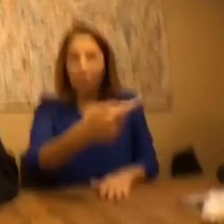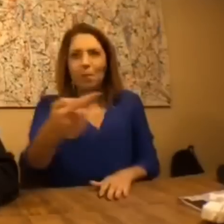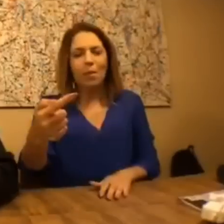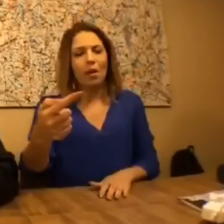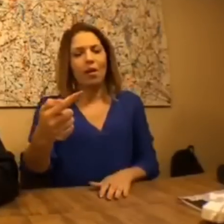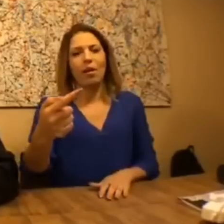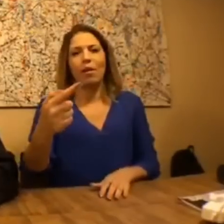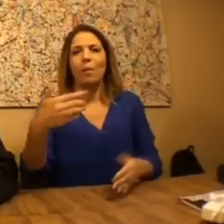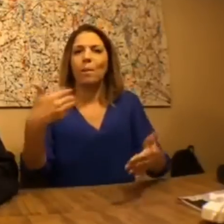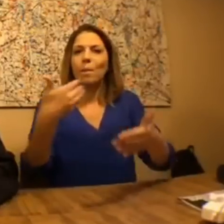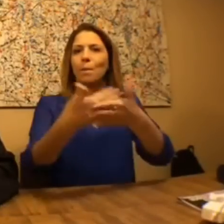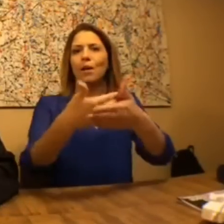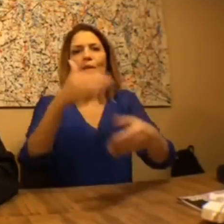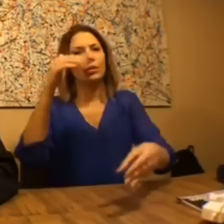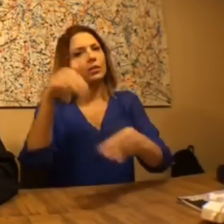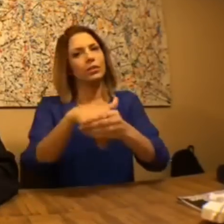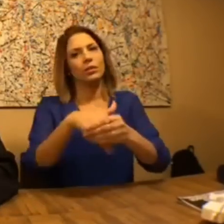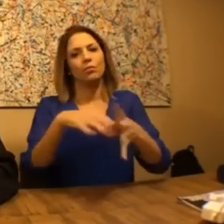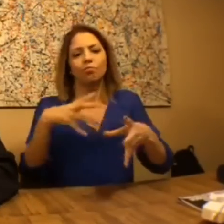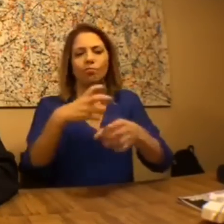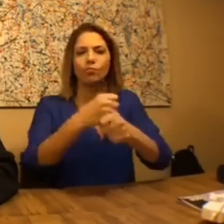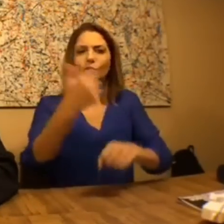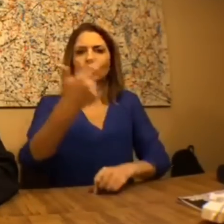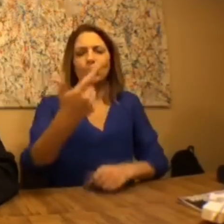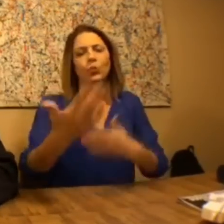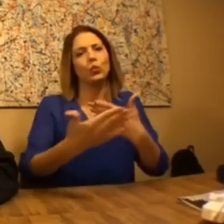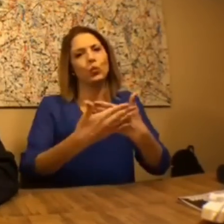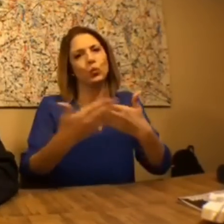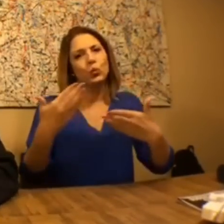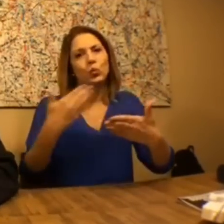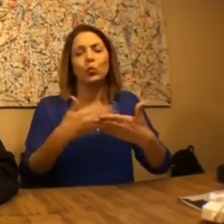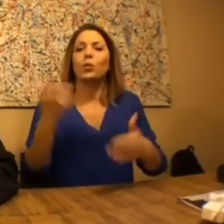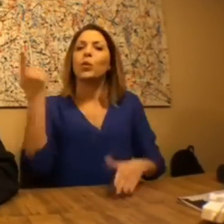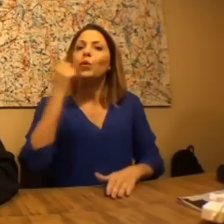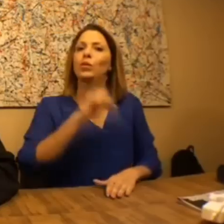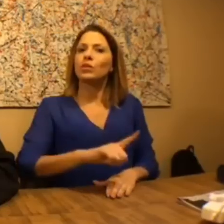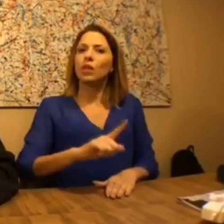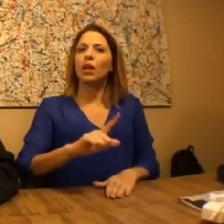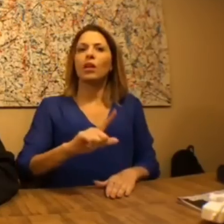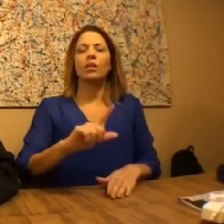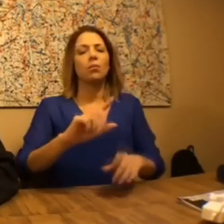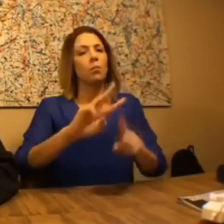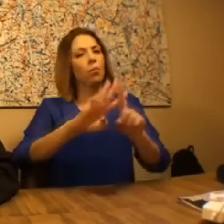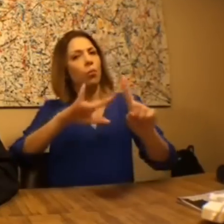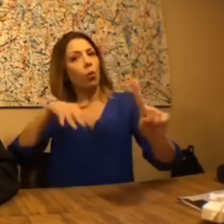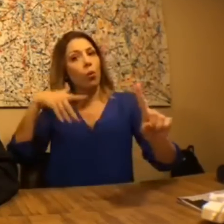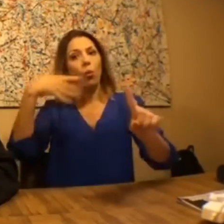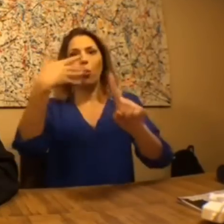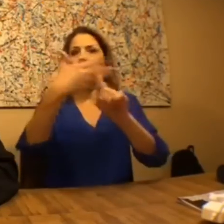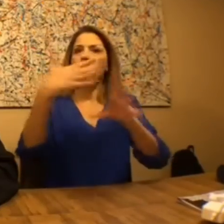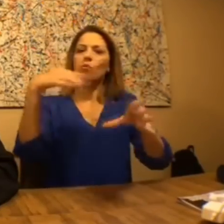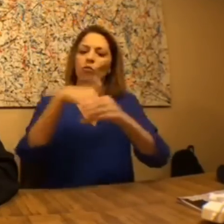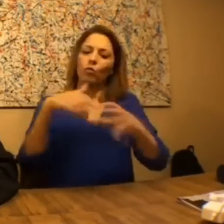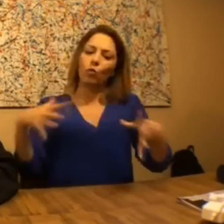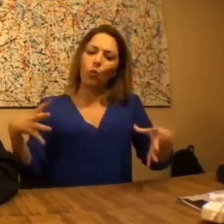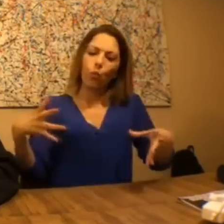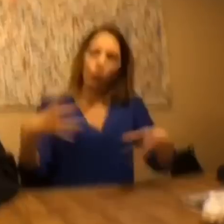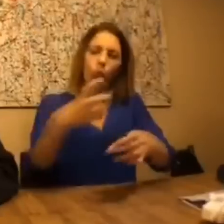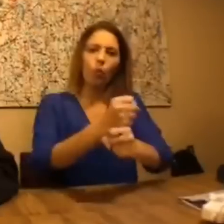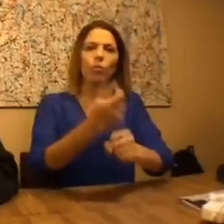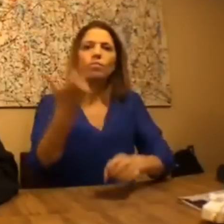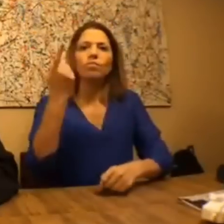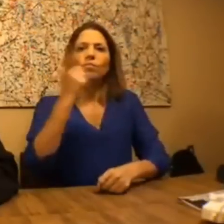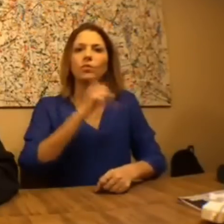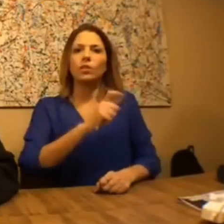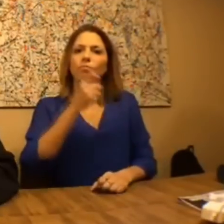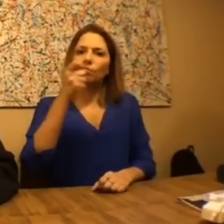das eleições, para a gente botar uma grande vantagem, de modo que nós tenhamos como garantir